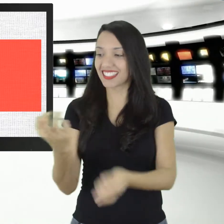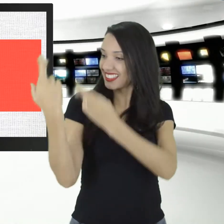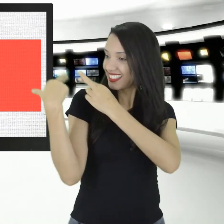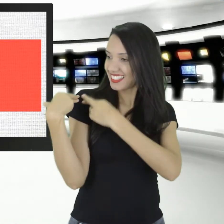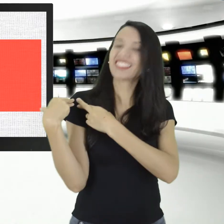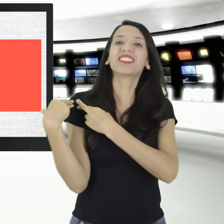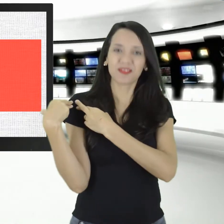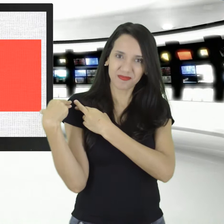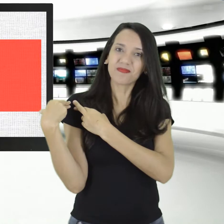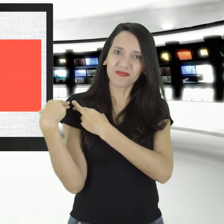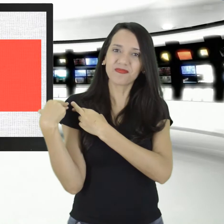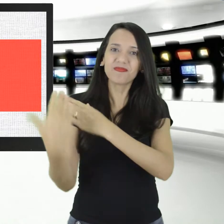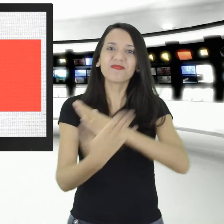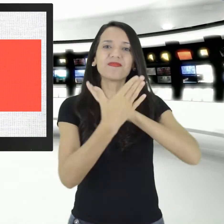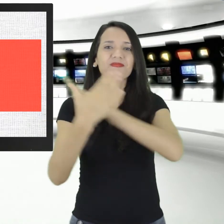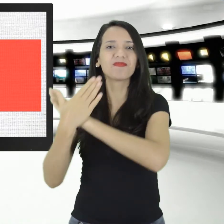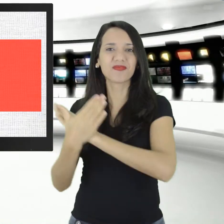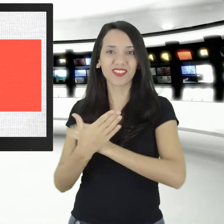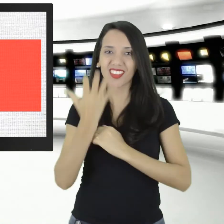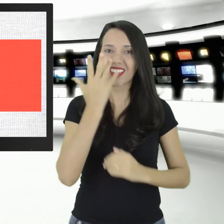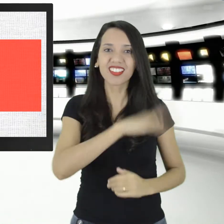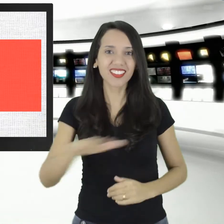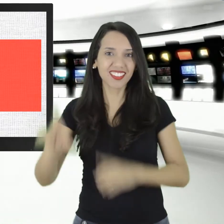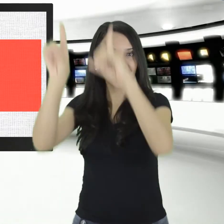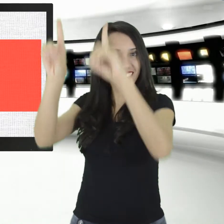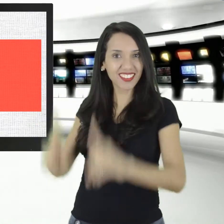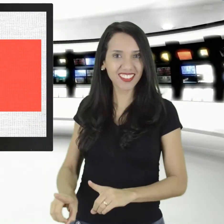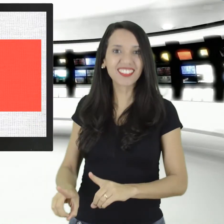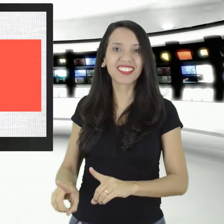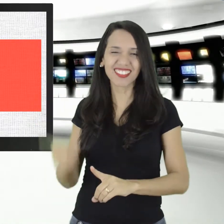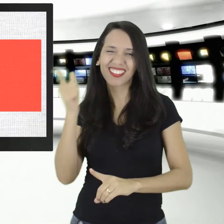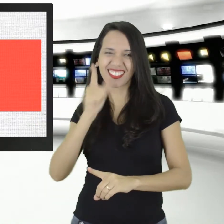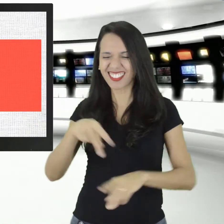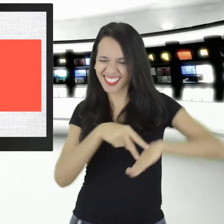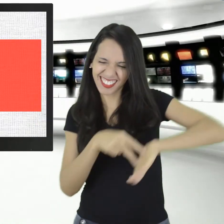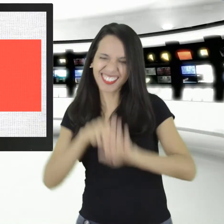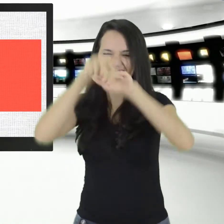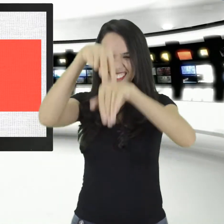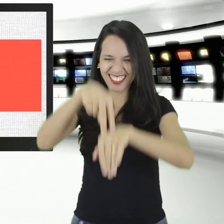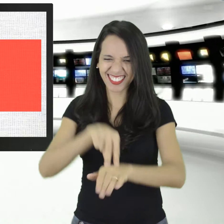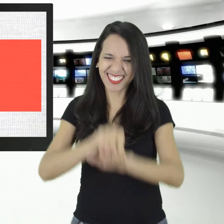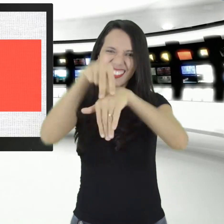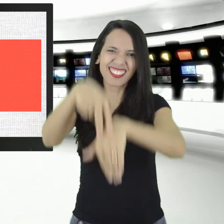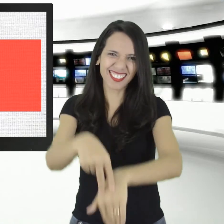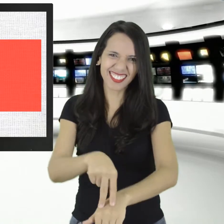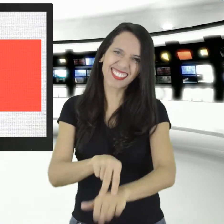uma responsabilidade ainda maior a de ajudar crianças com deficiência a pegar uma onda isso